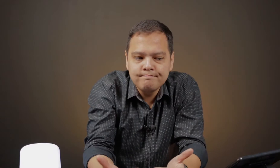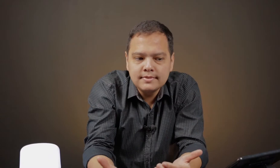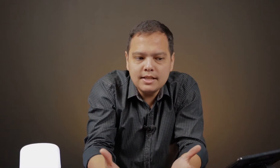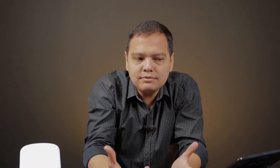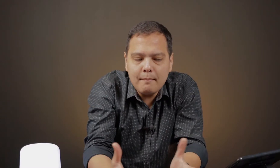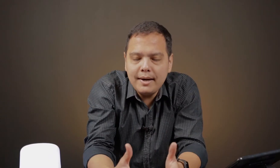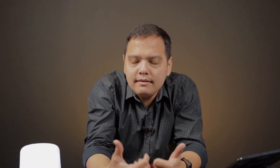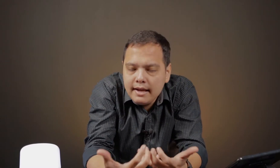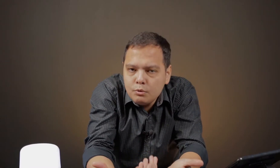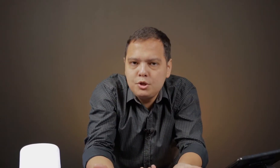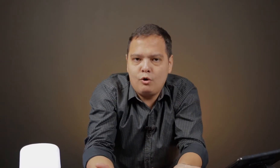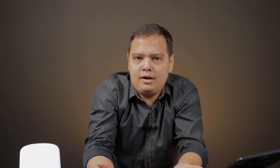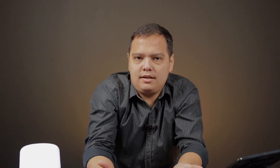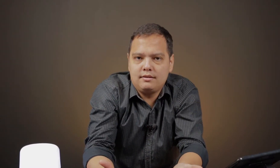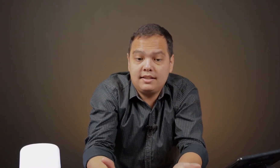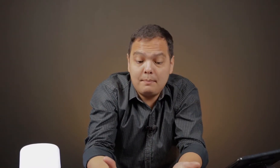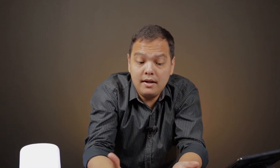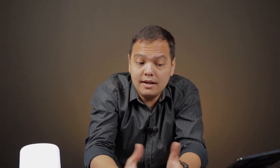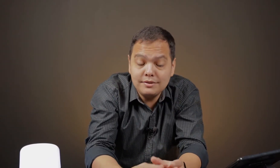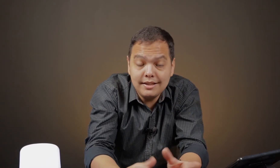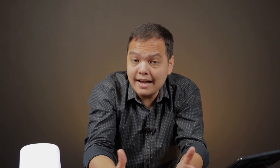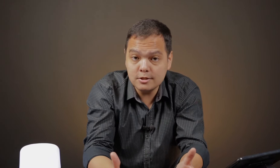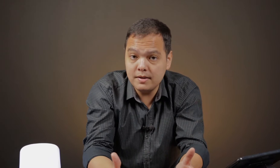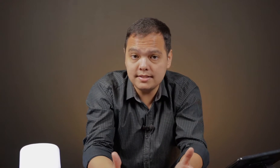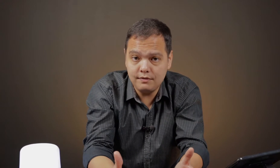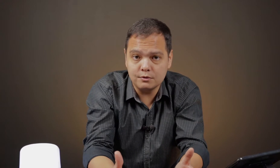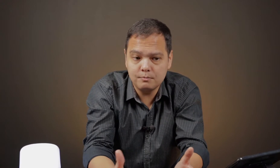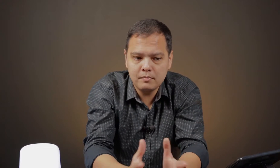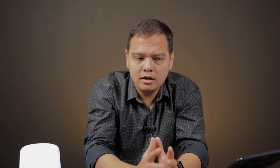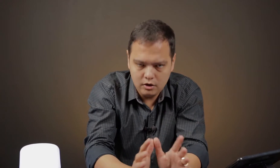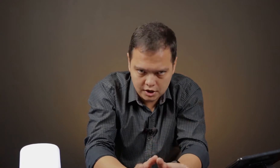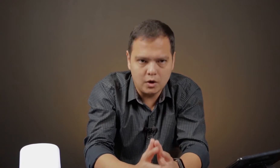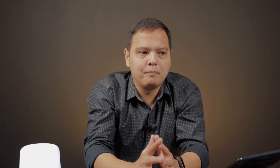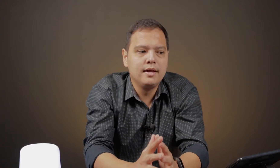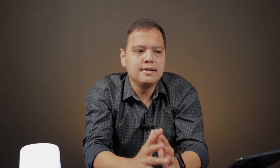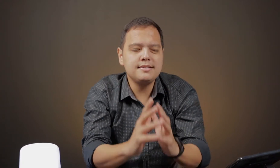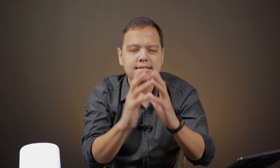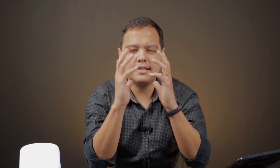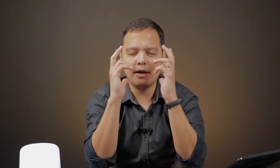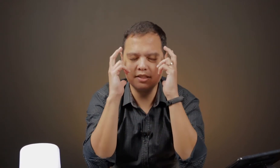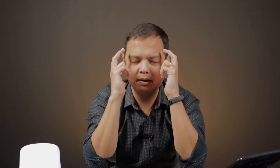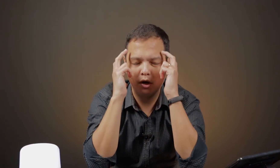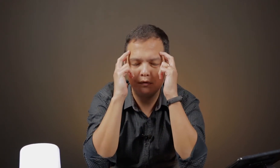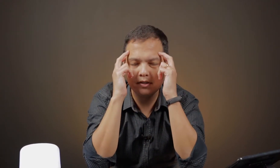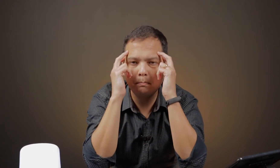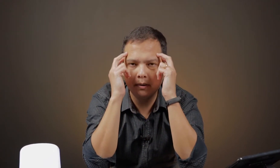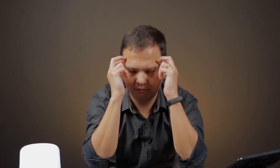Você não está aprendendo o idioma aqui, você está aprendendo os sinais específicos. Olha só, se a nossa memória fosse